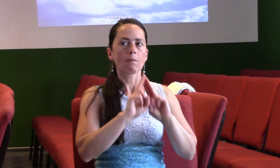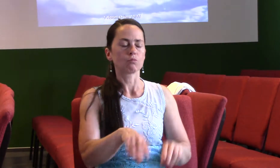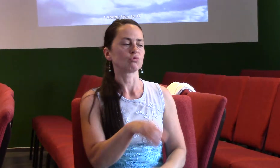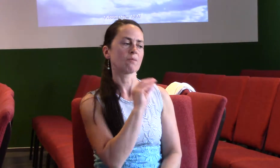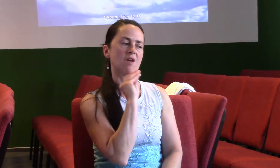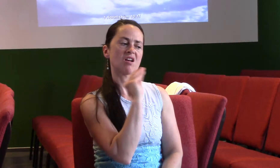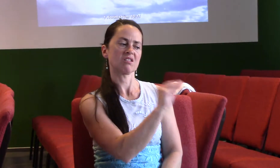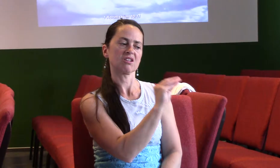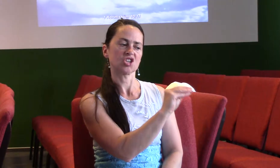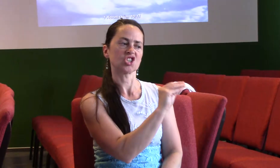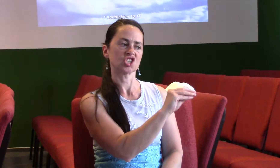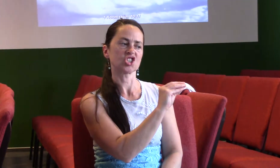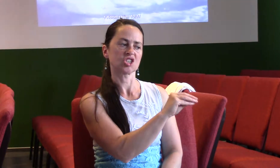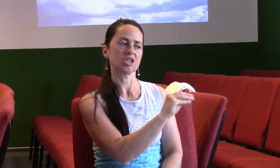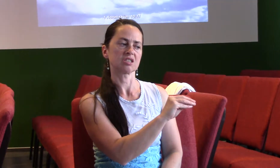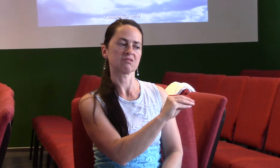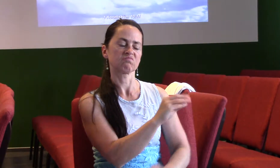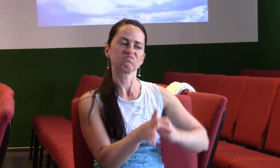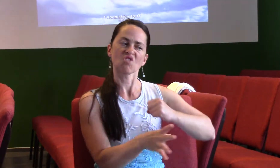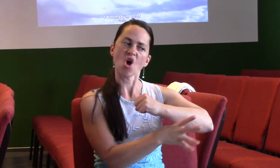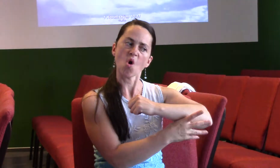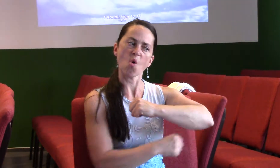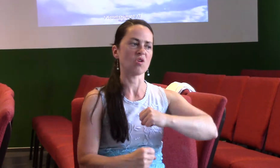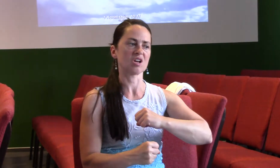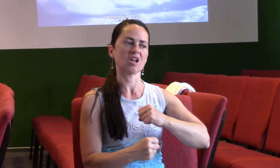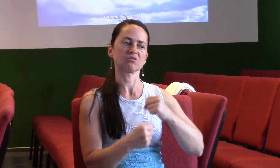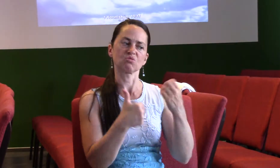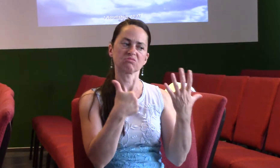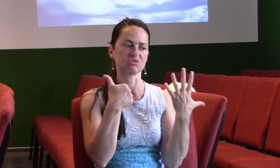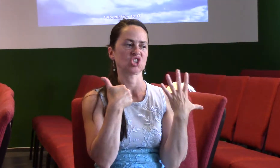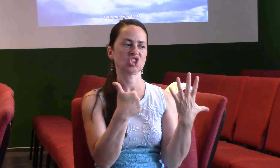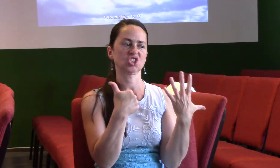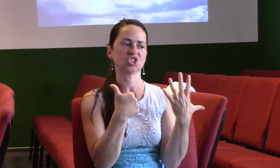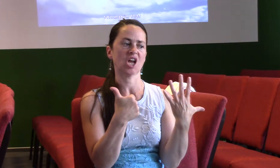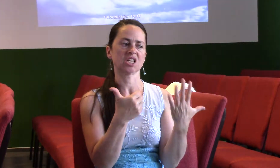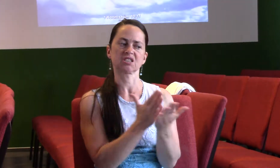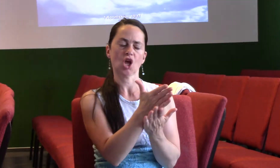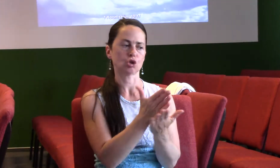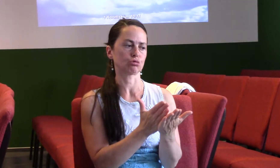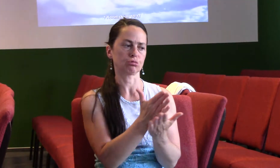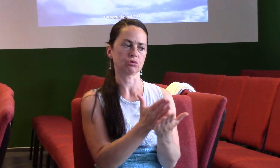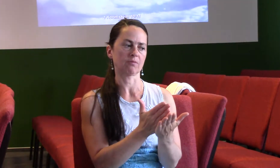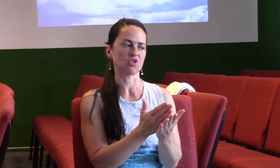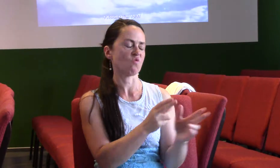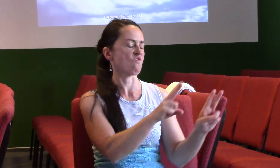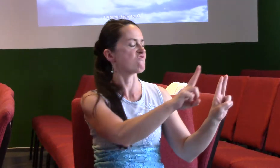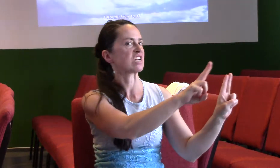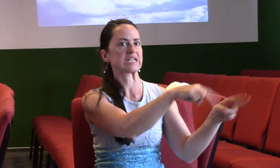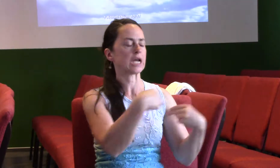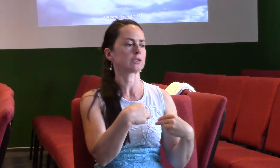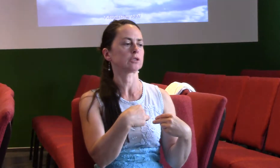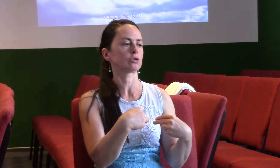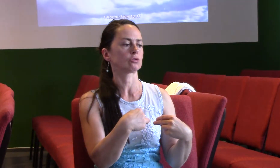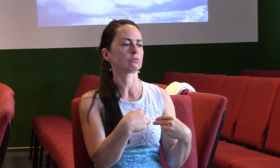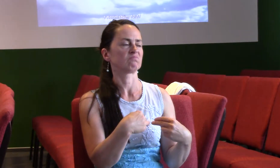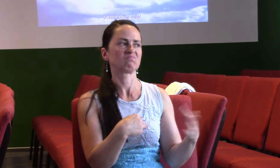Nahradíš je štyrnásobně. Dáš, nebudeš bránit tomu, aby do sboru přišlo